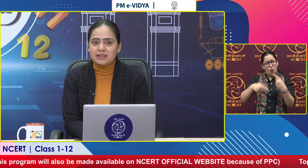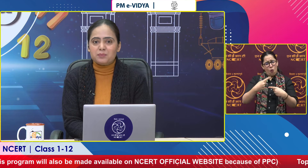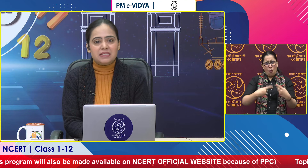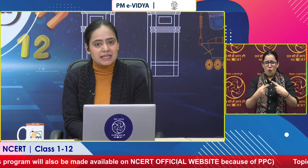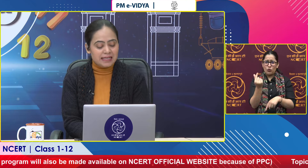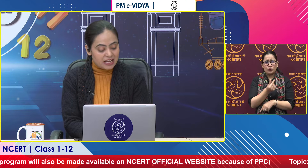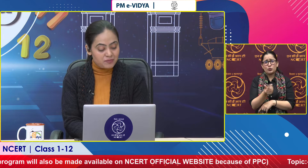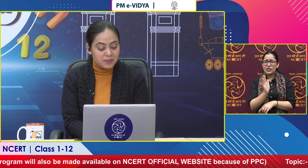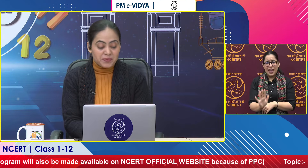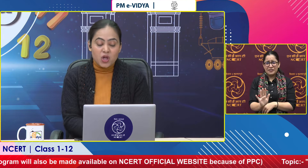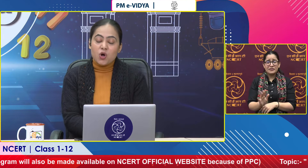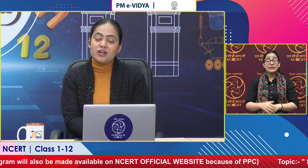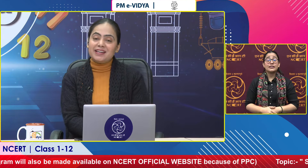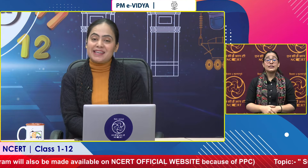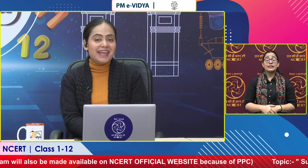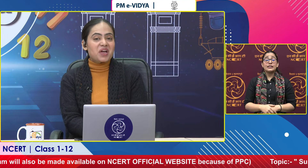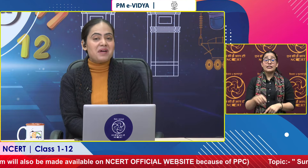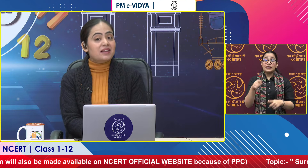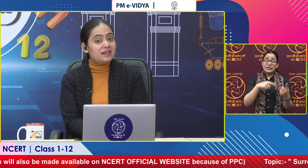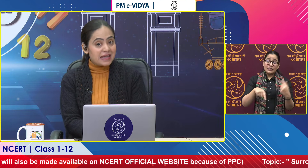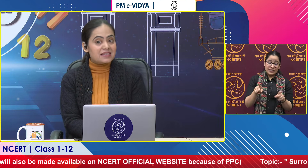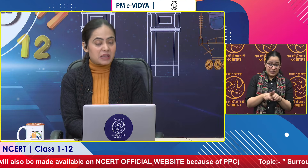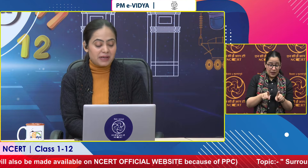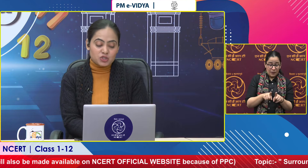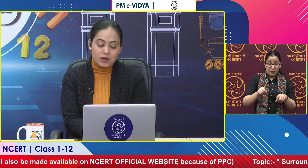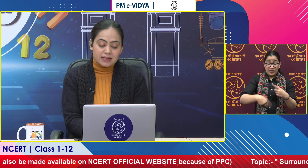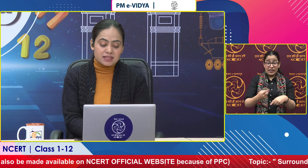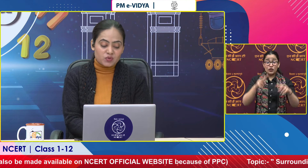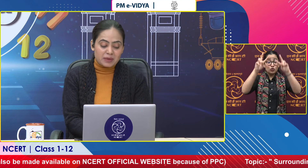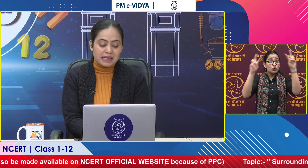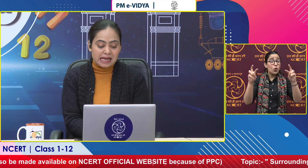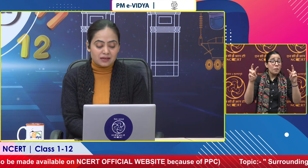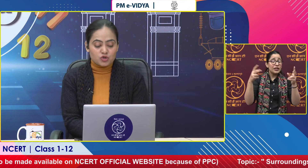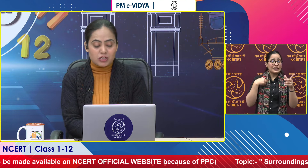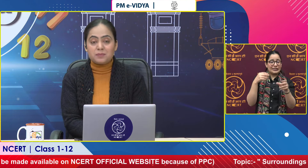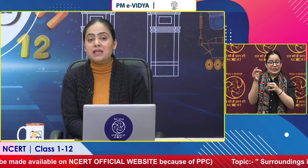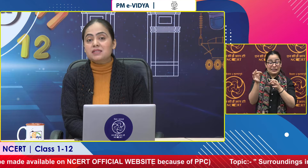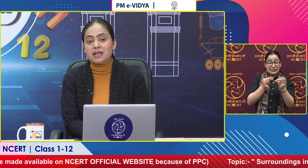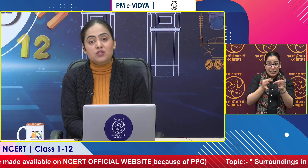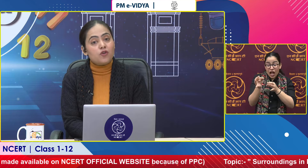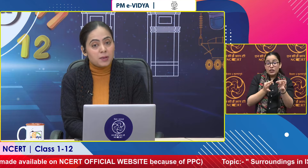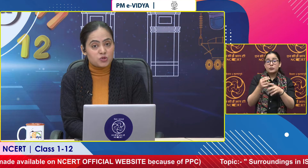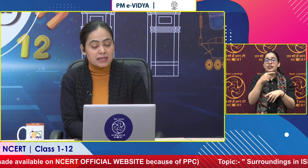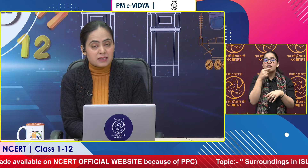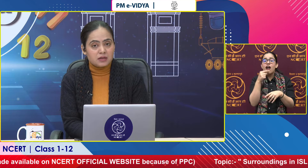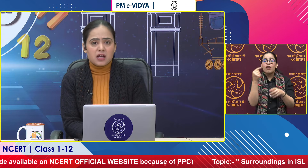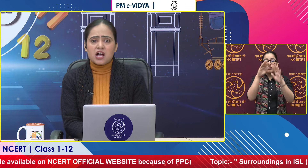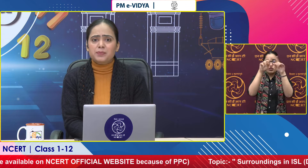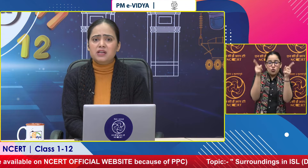करते हैं अपनी डेली लाइफ में। और यही है हमारा नेक्स्ट सेगमेंट जो है डिस्क्राइबिंग कलर, शेप्स एंड साइज ऑफ ऑब्जेक्ट्स। आपकी